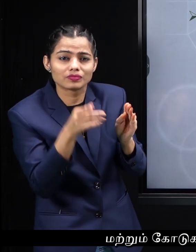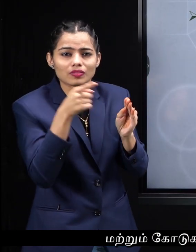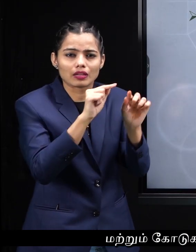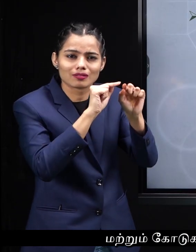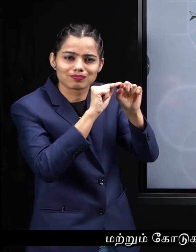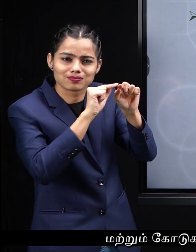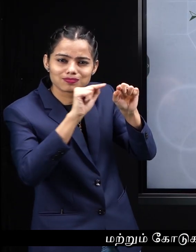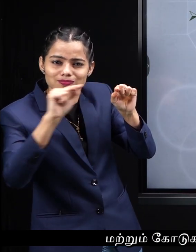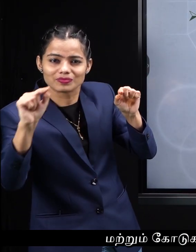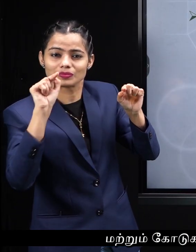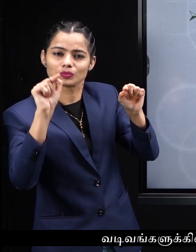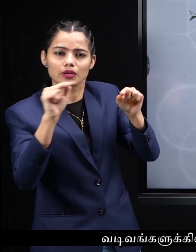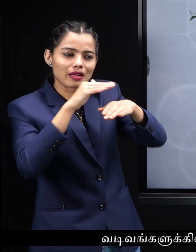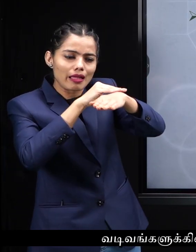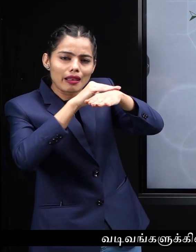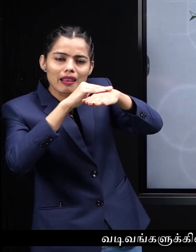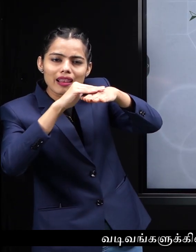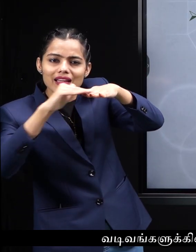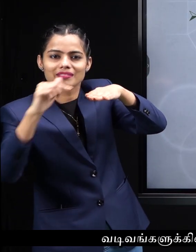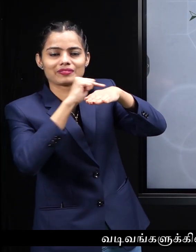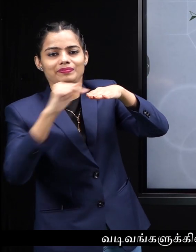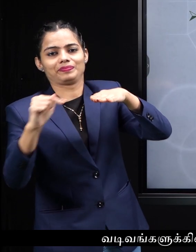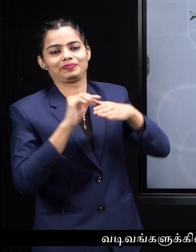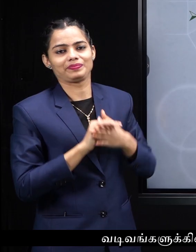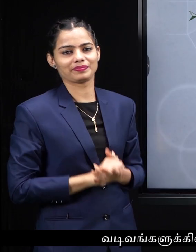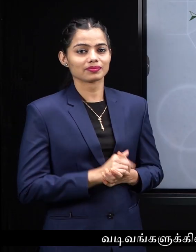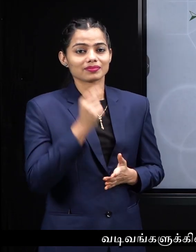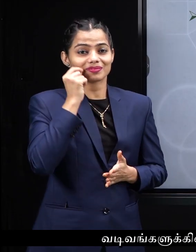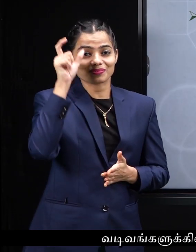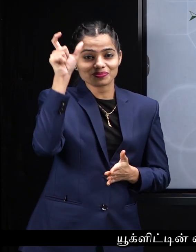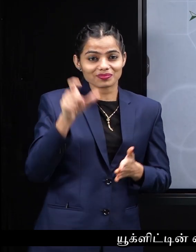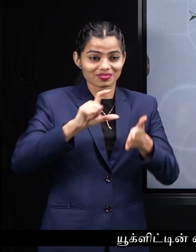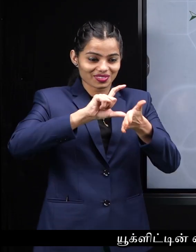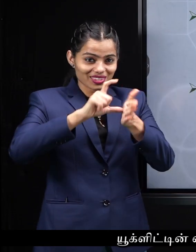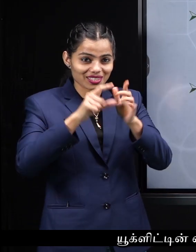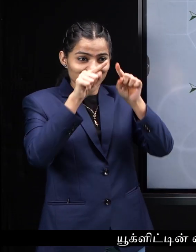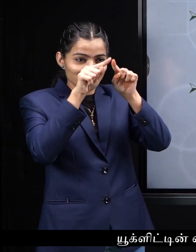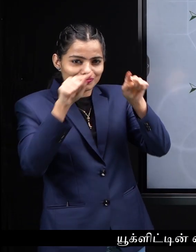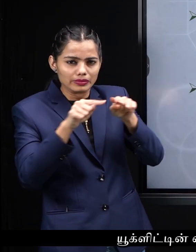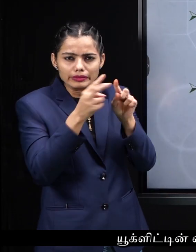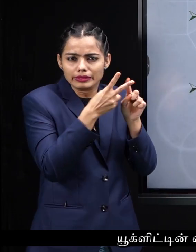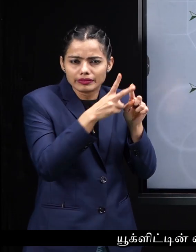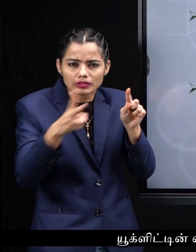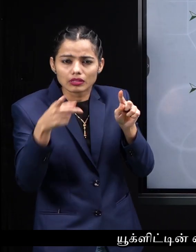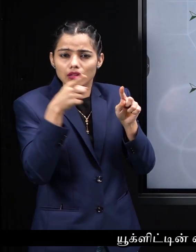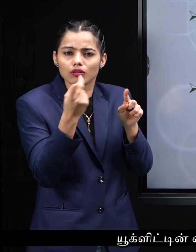இந்த வடிவங்களுக்கு இடையேயான உறவின் வடிவியல் வடிவங்களின் ஆய்வு ஆகும். யூக்ளிடின் வடிவவியல் இரண்டு முக்கிய